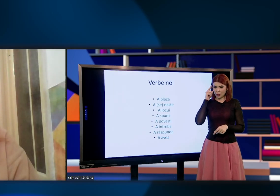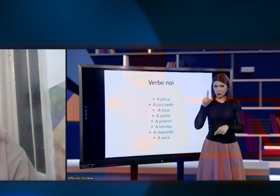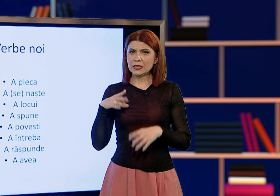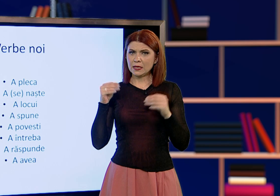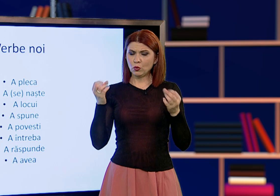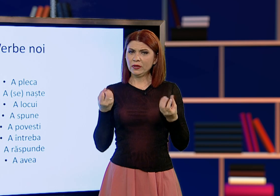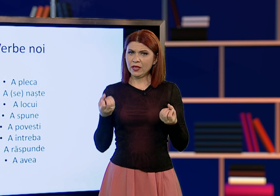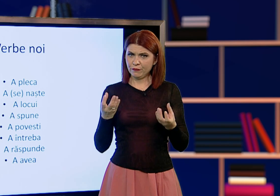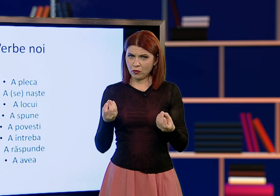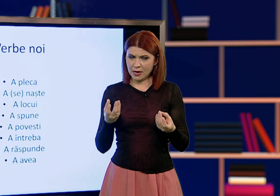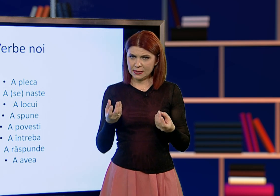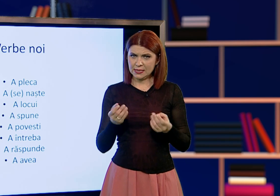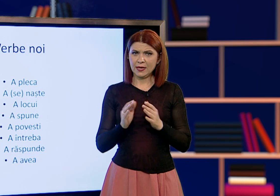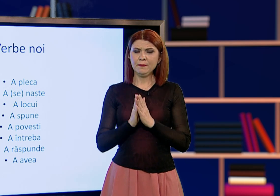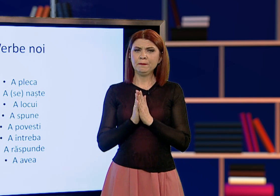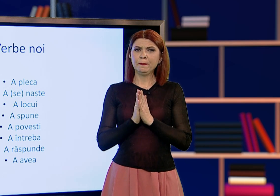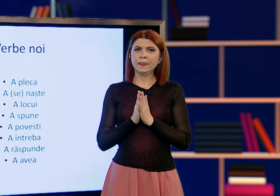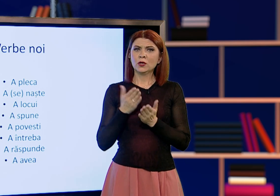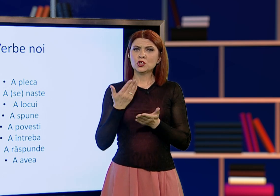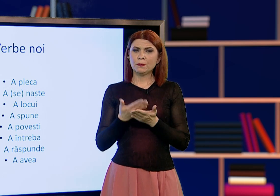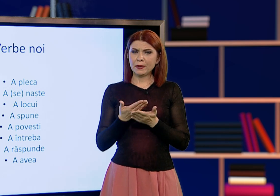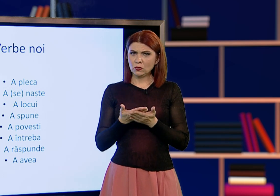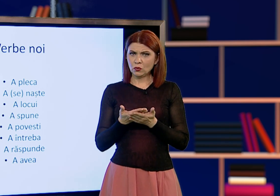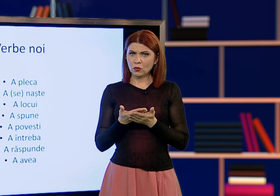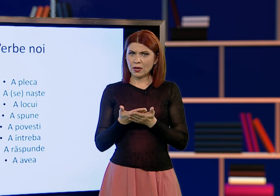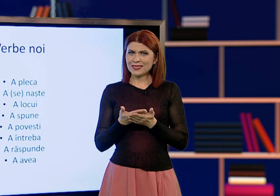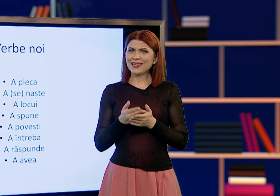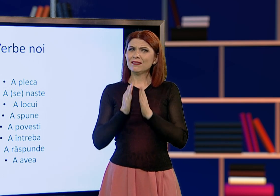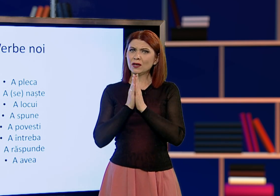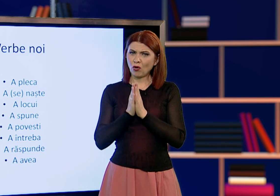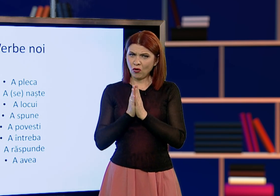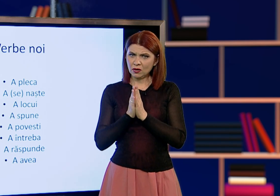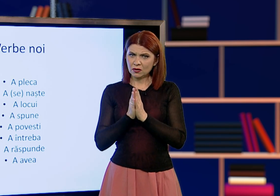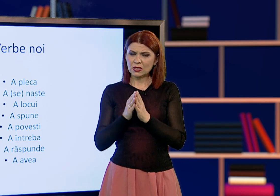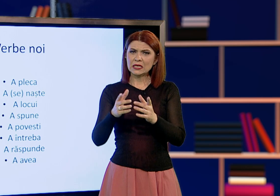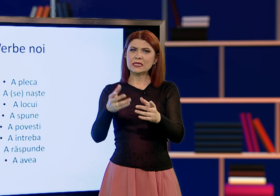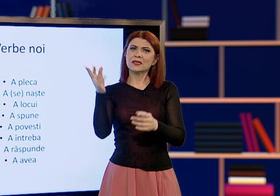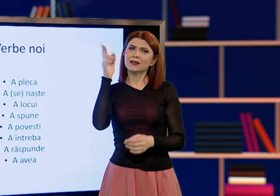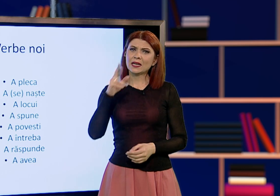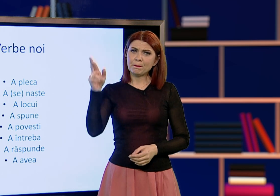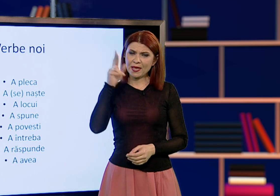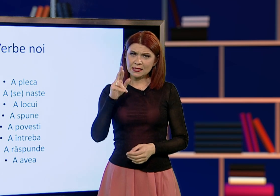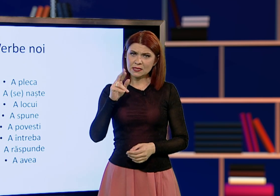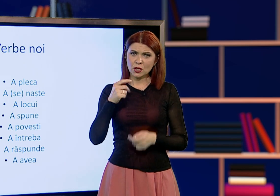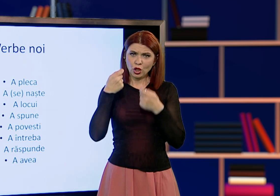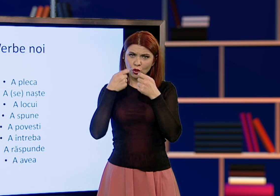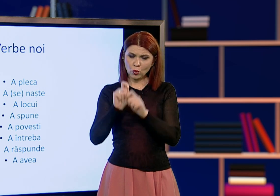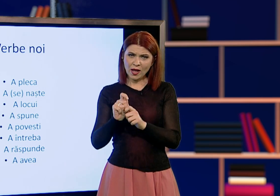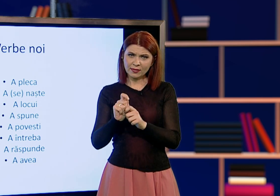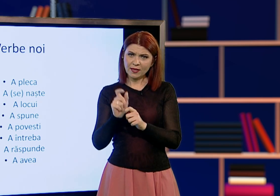Este multă informație și pentru contact te rog să repeți toate